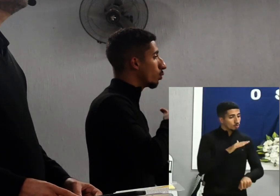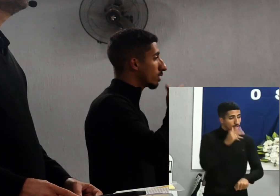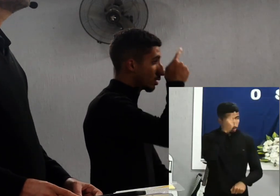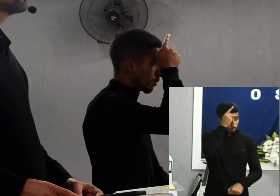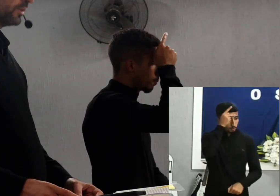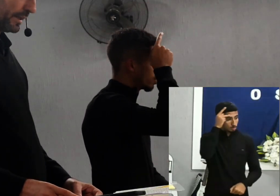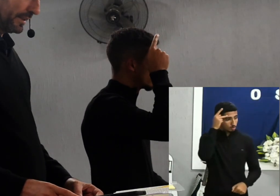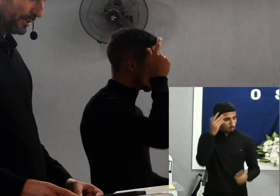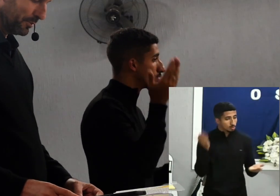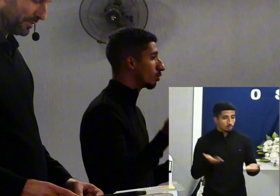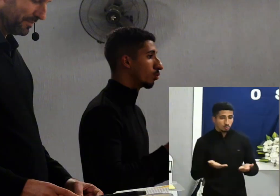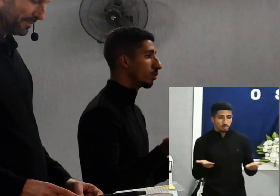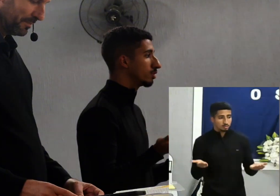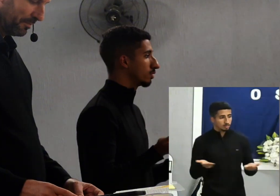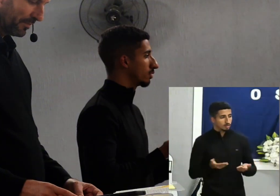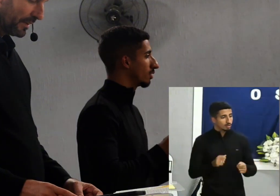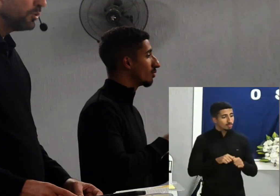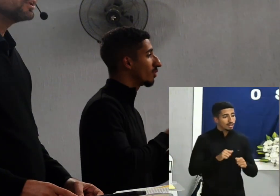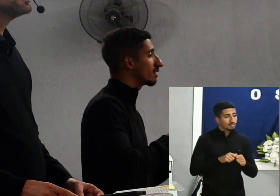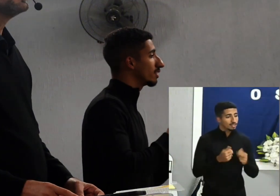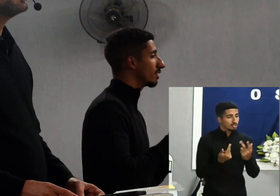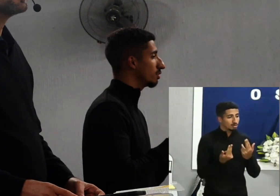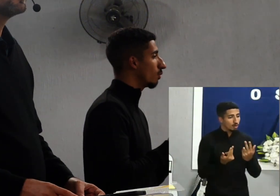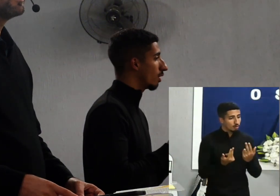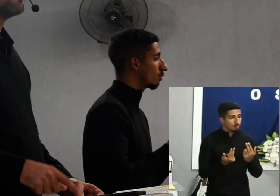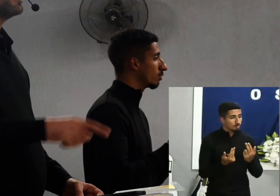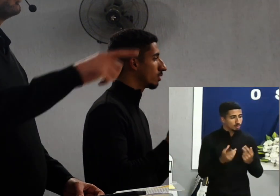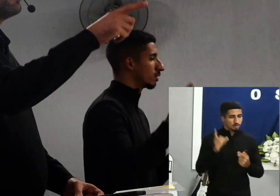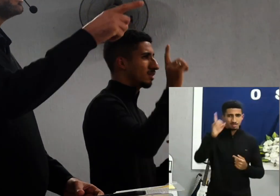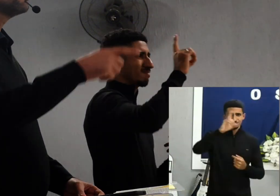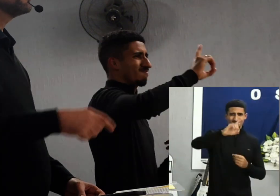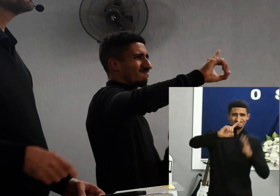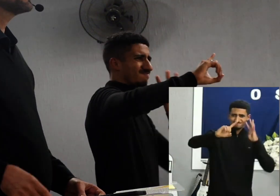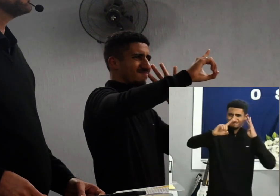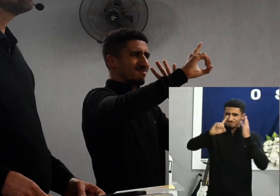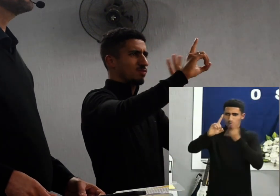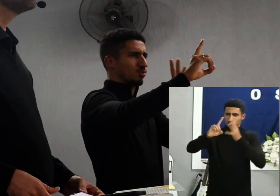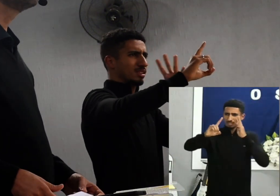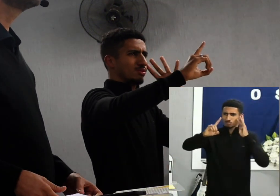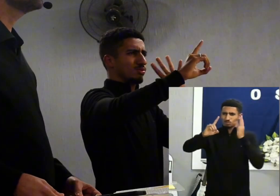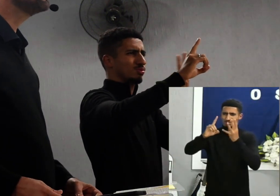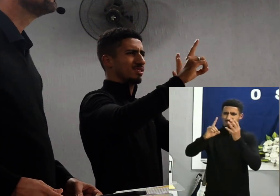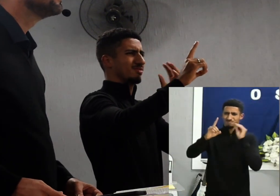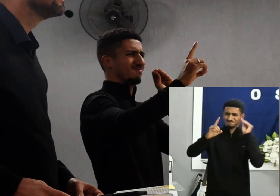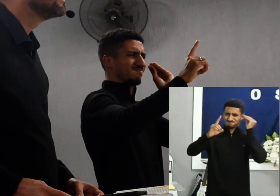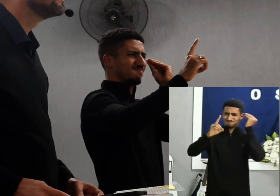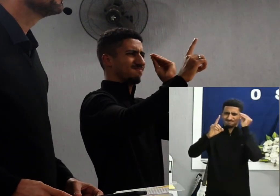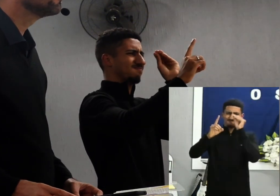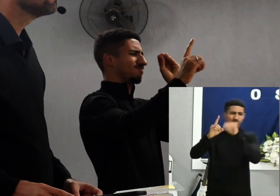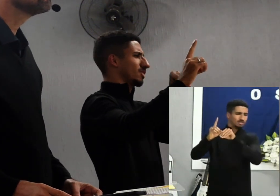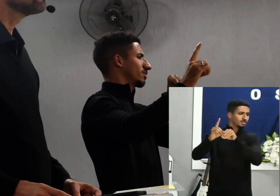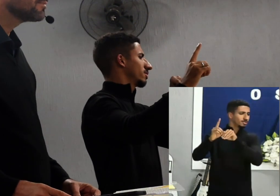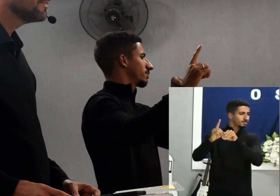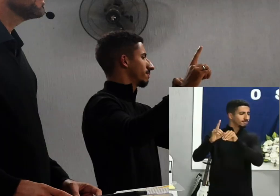acusações semelhantes contra Cristo. E o cristianismo. Vá no ambiente universitário e prega o Evangelho.